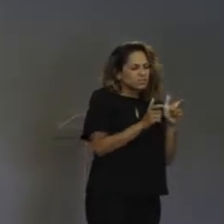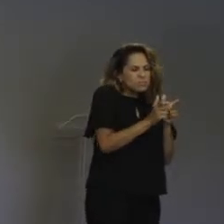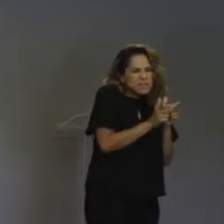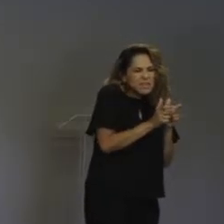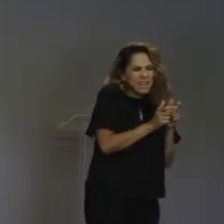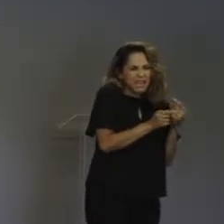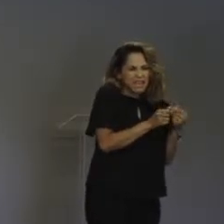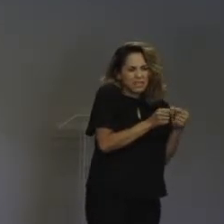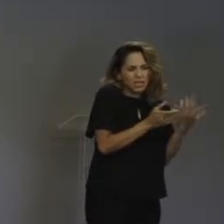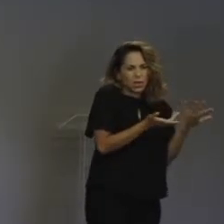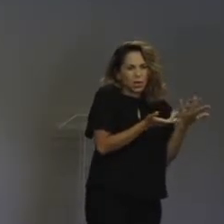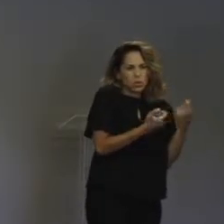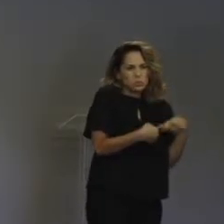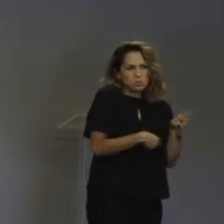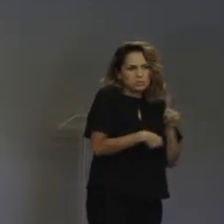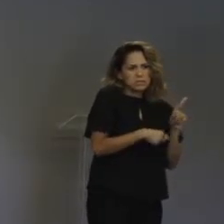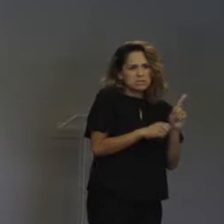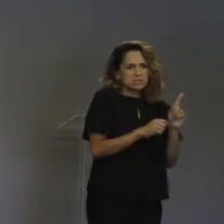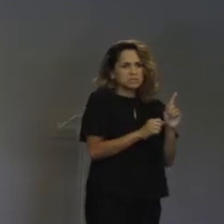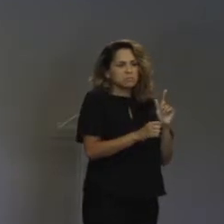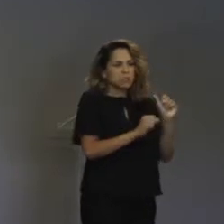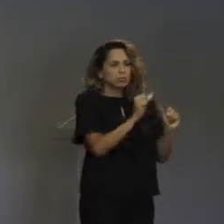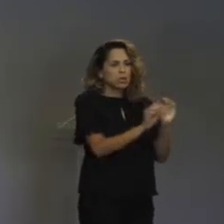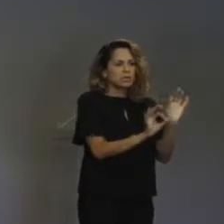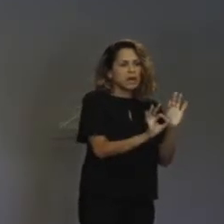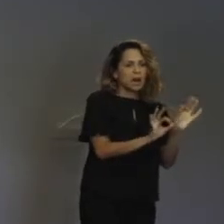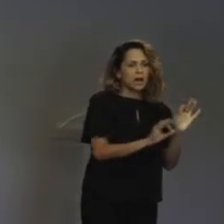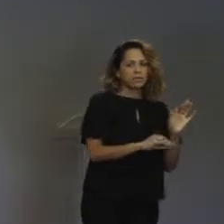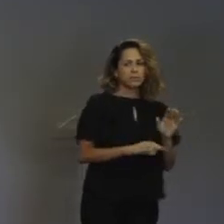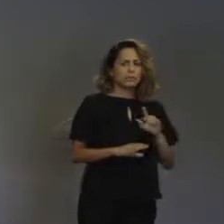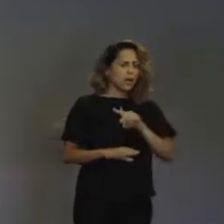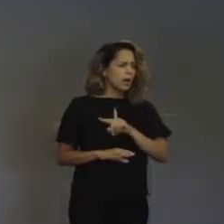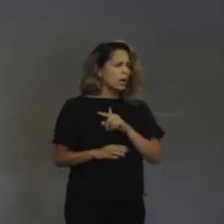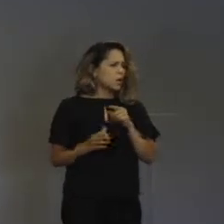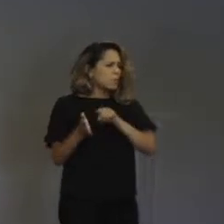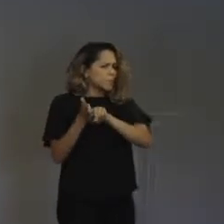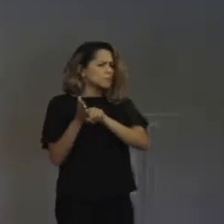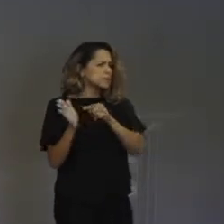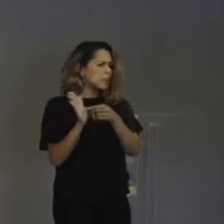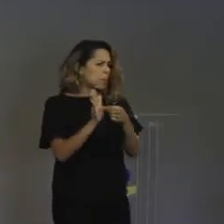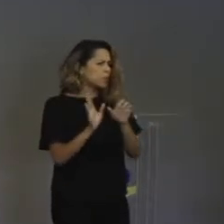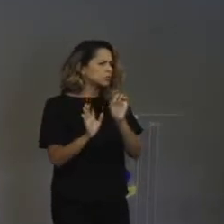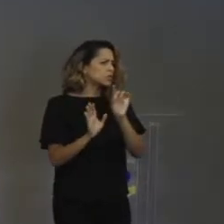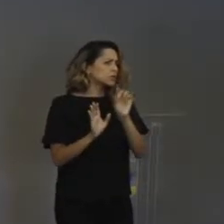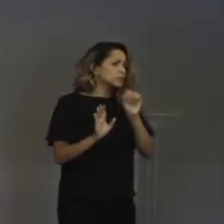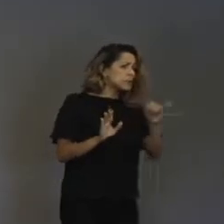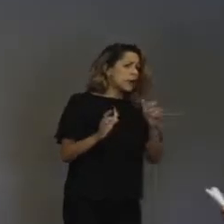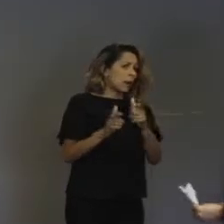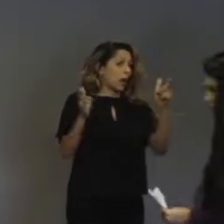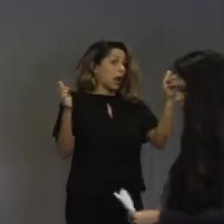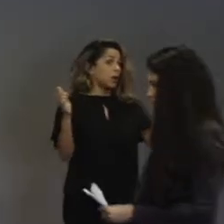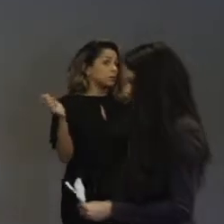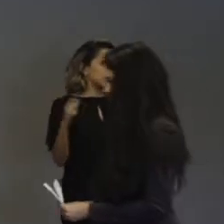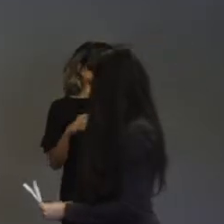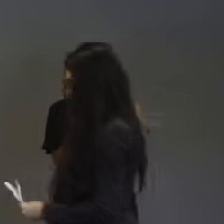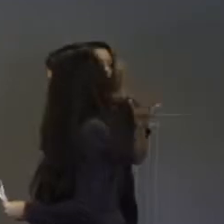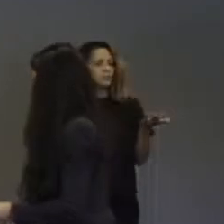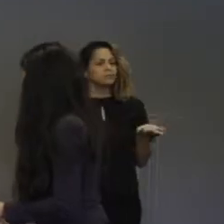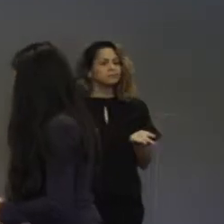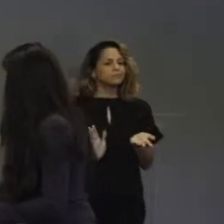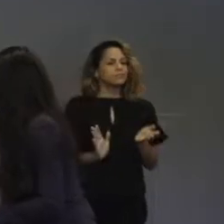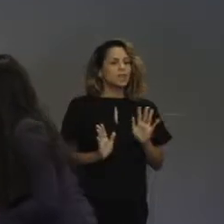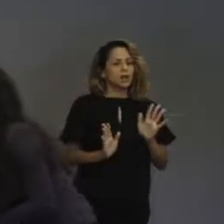Richard Florida falou que tem que ter tantos PHDs por metro quadrado, desculpe. Então, assim, quais são os desafios da cidade? Como é que ela